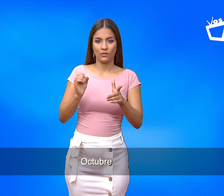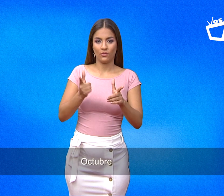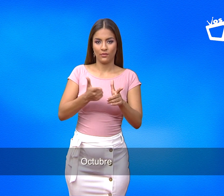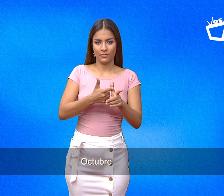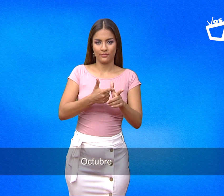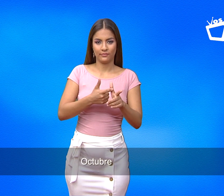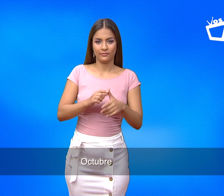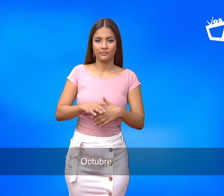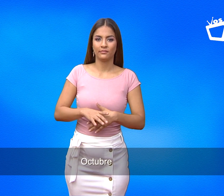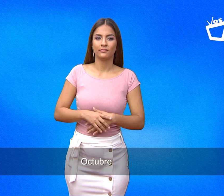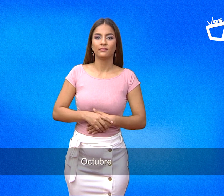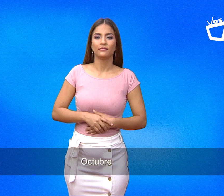octubre